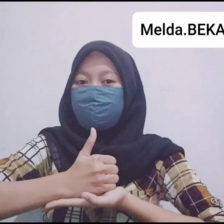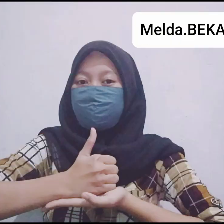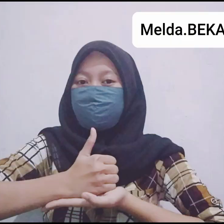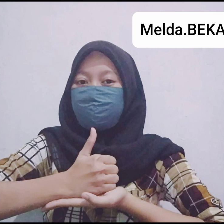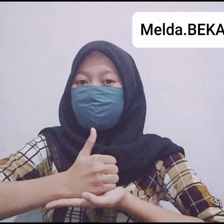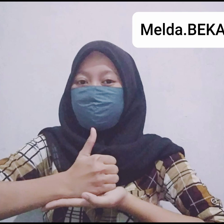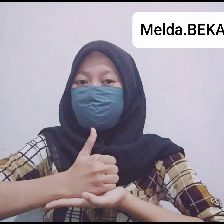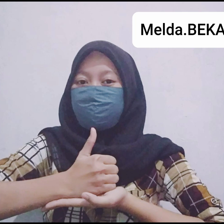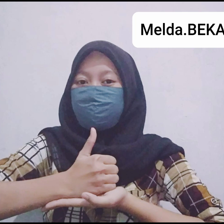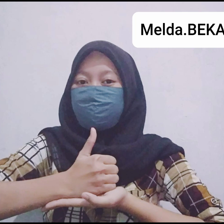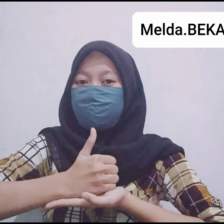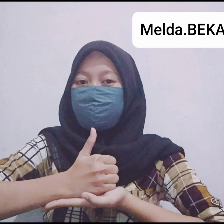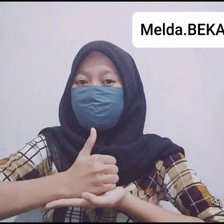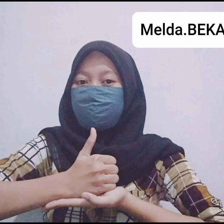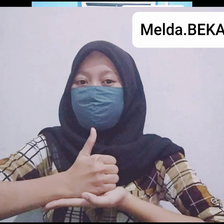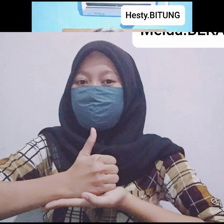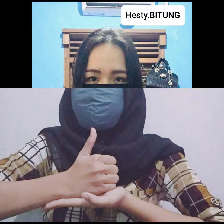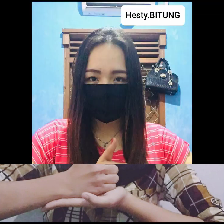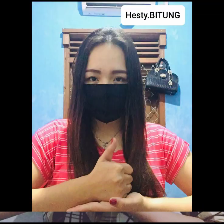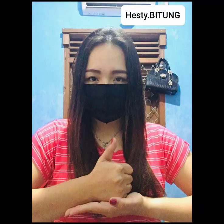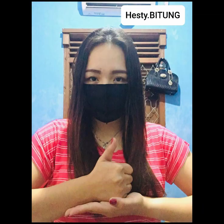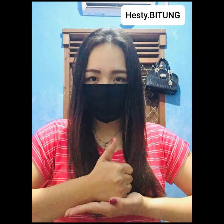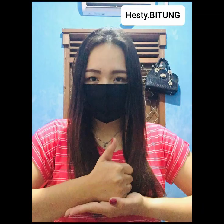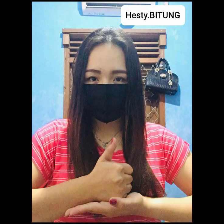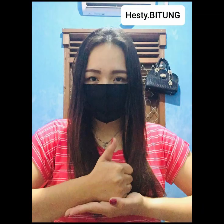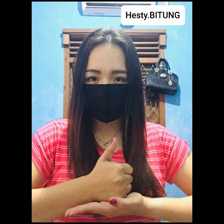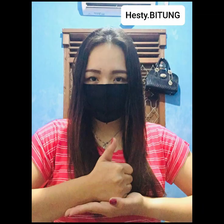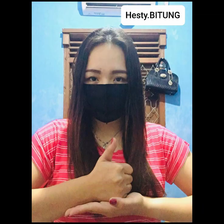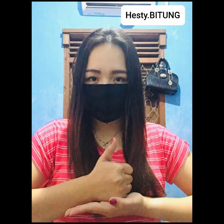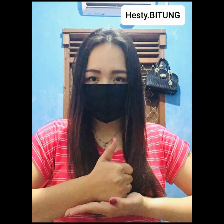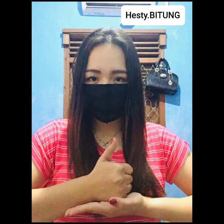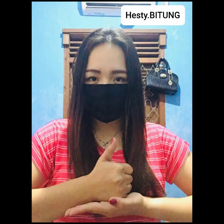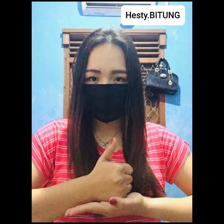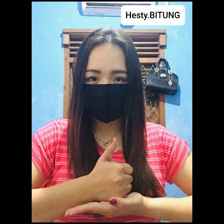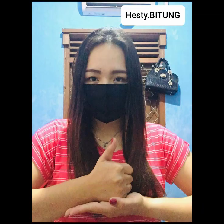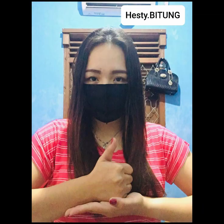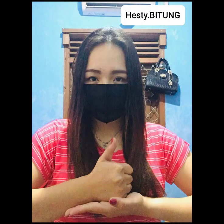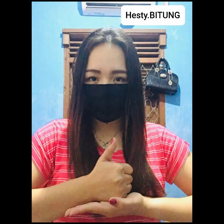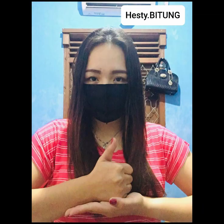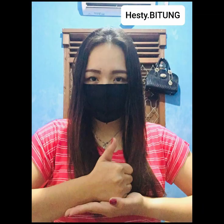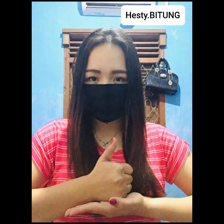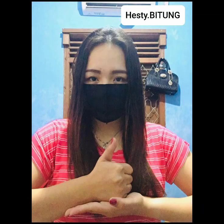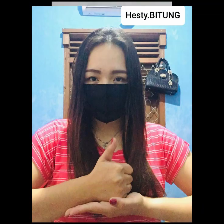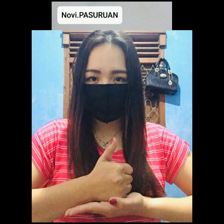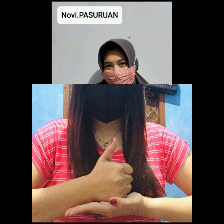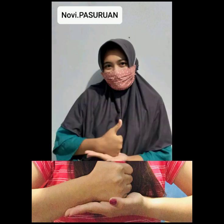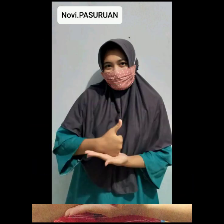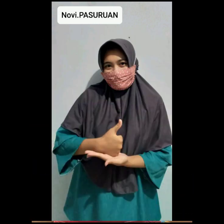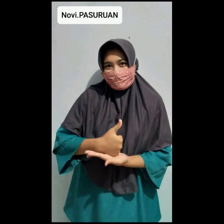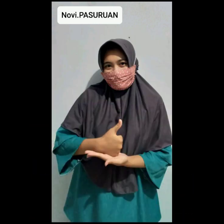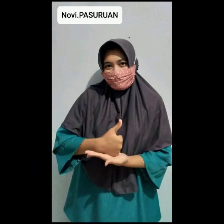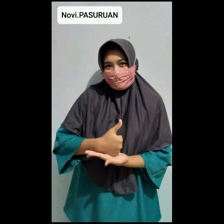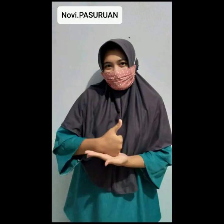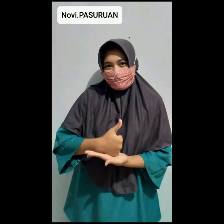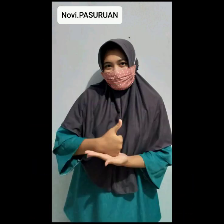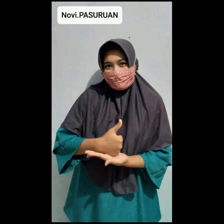Dunia telah tersenyum melihat kau bertaruh nyawa.